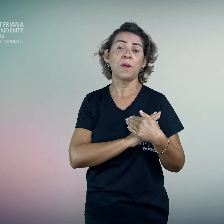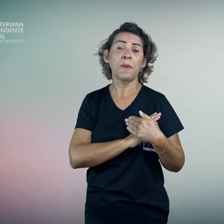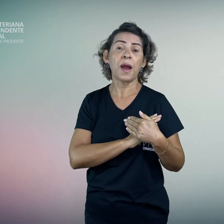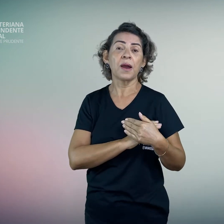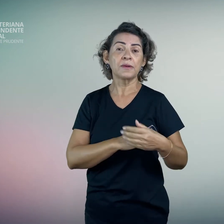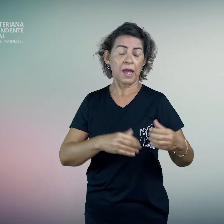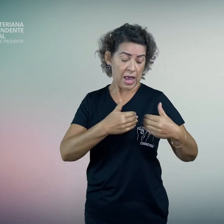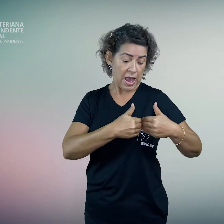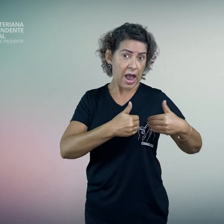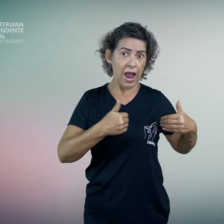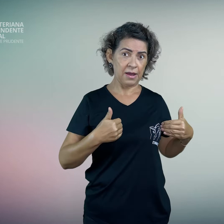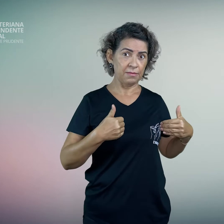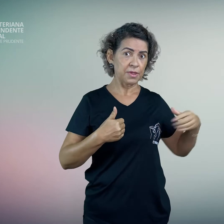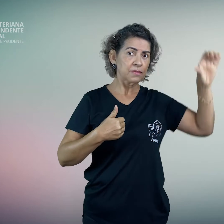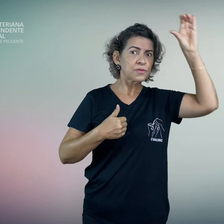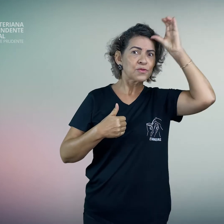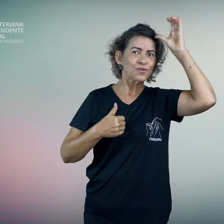permissão para o diabo em nossos corações.